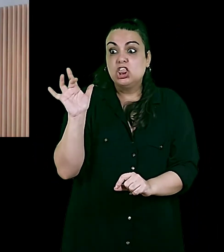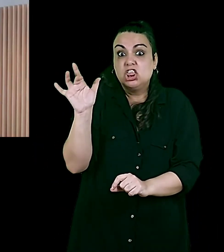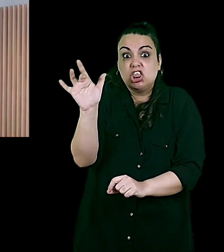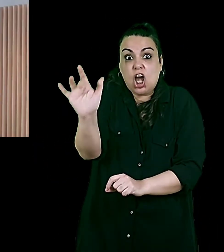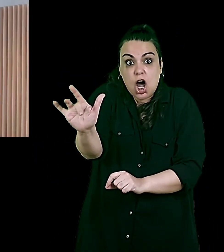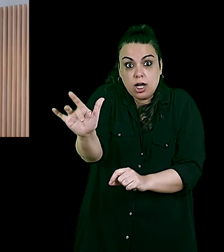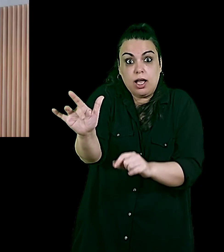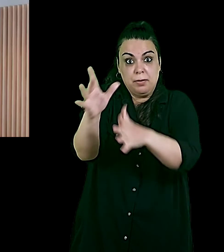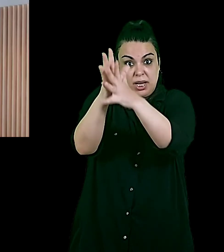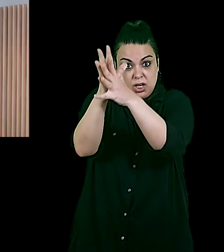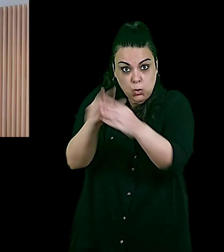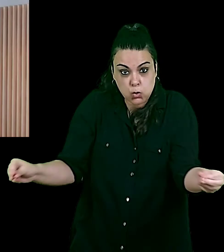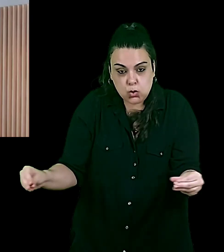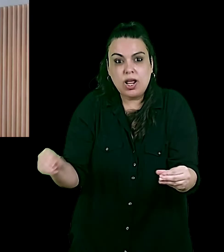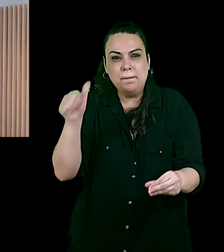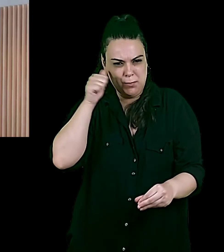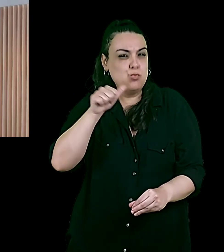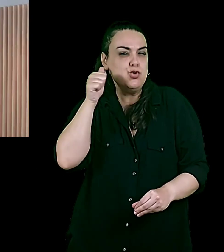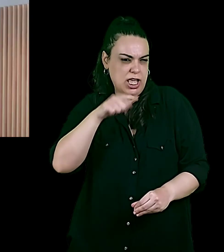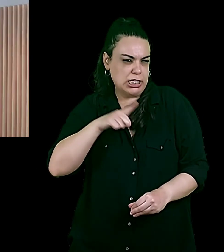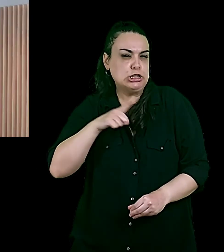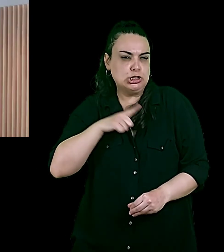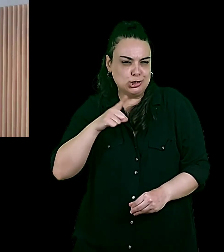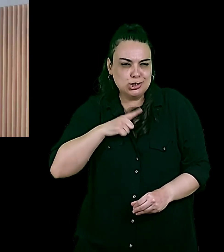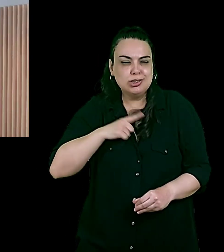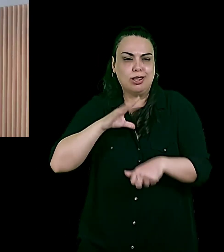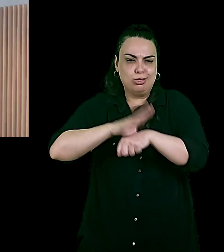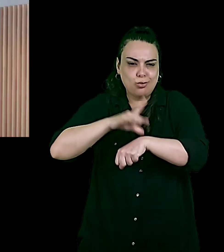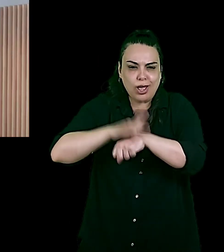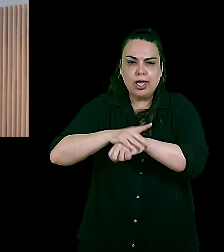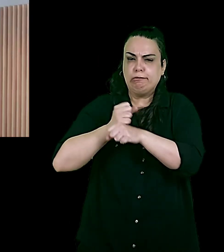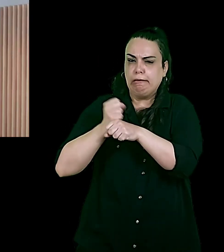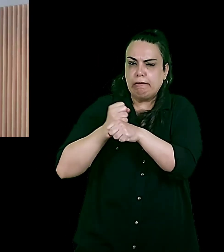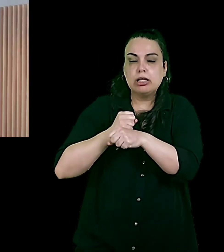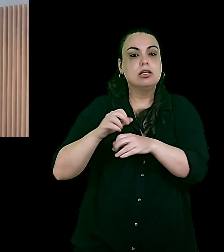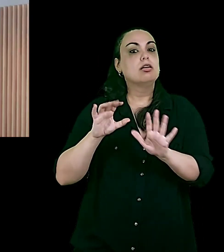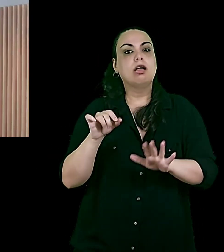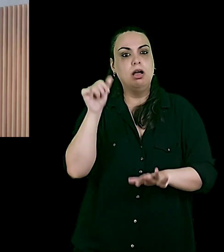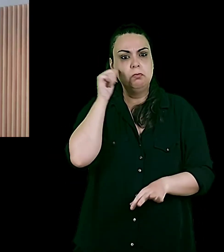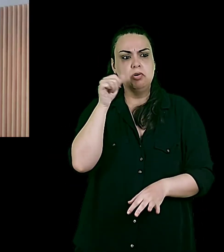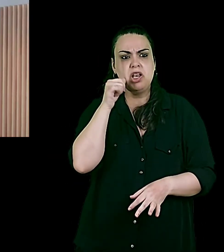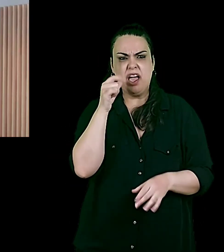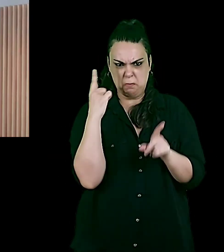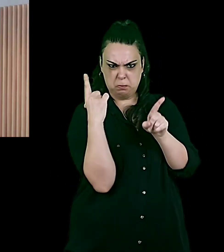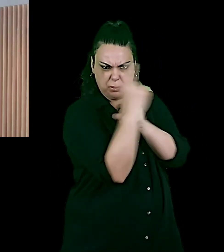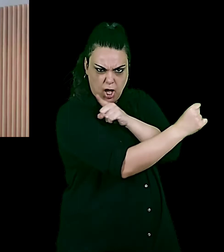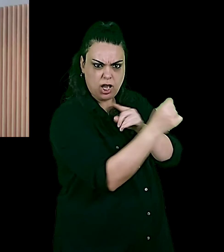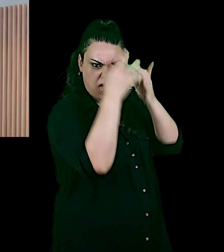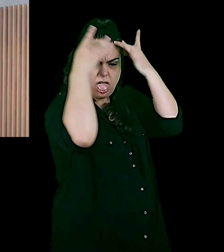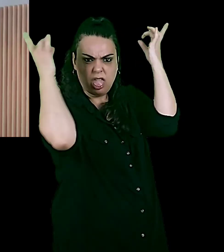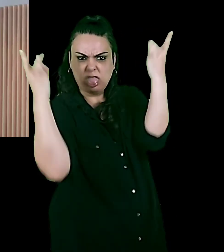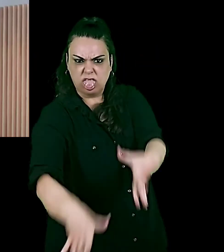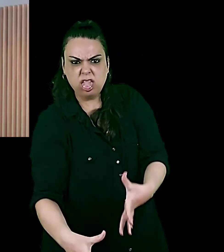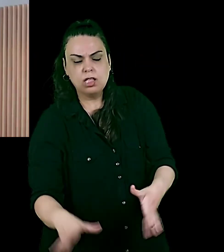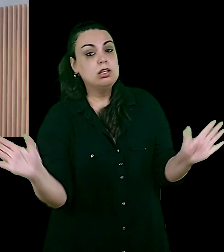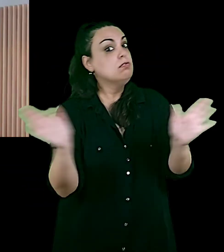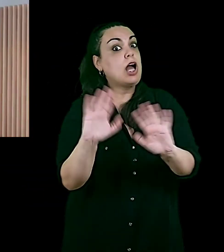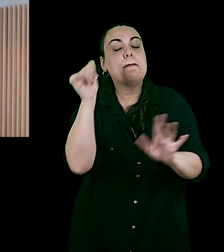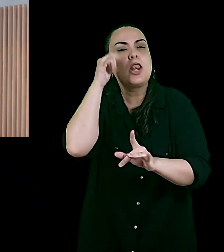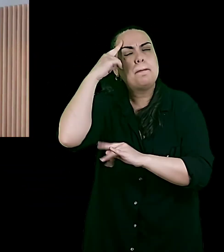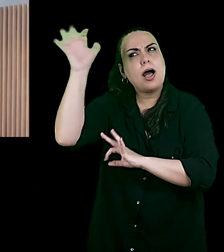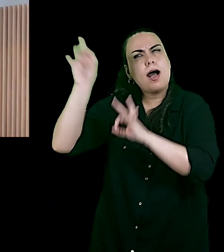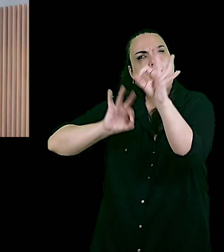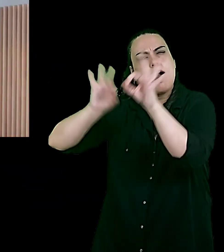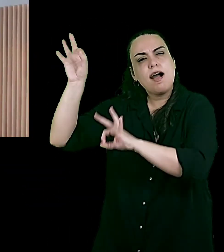tocar nela, para ser curada, uma vez que ela era imunda por causa da enfermidade do sangue, ela não foi para casa e desistiu, ela elaborou um plano dentro